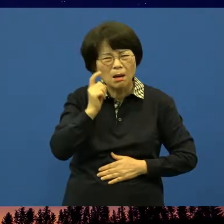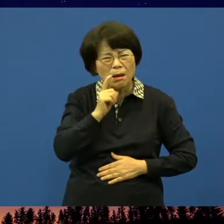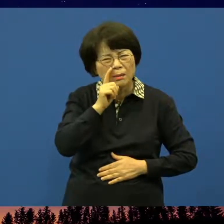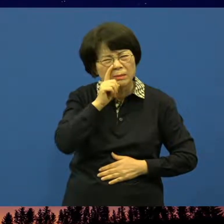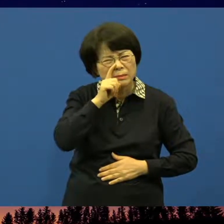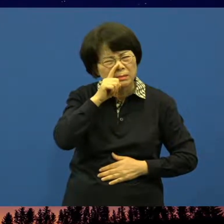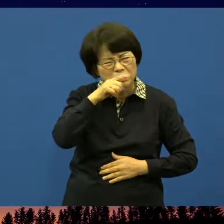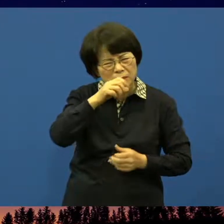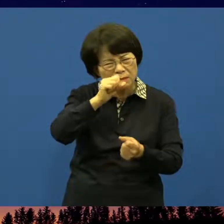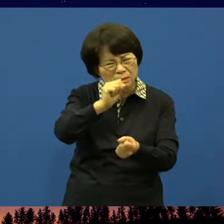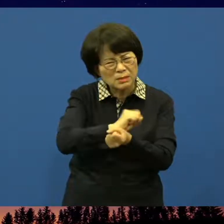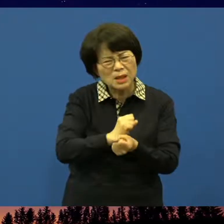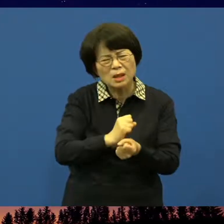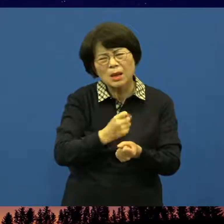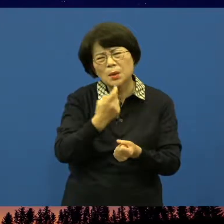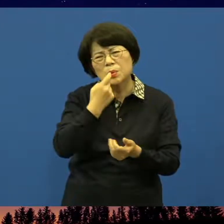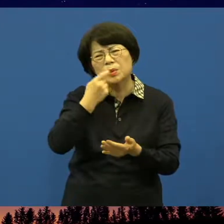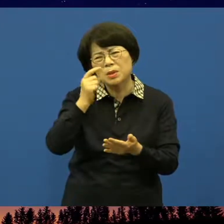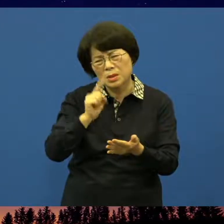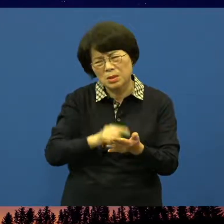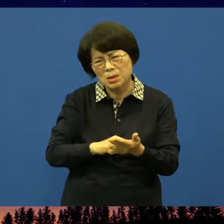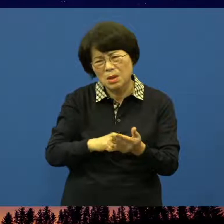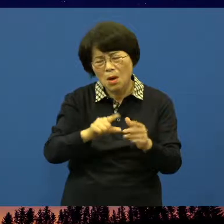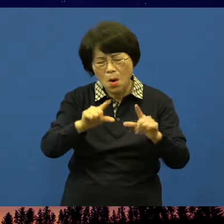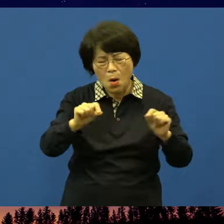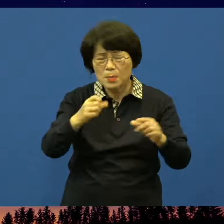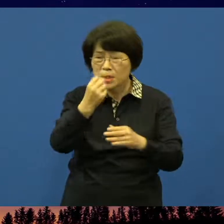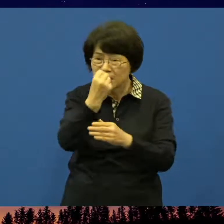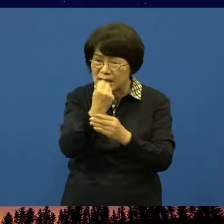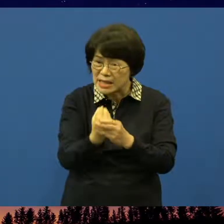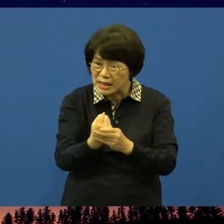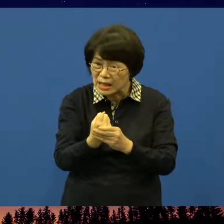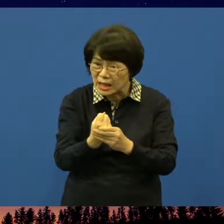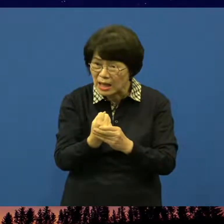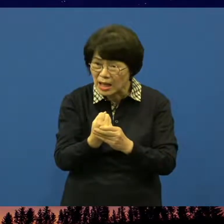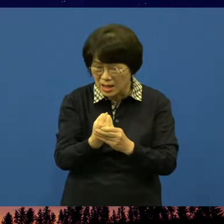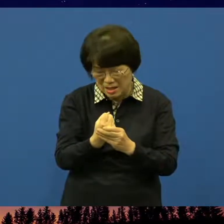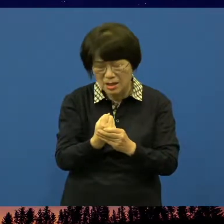쉬워요. 음식이 부패하는 것이 문제가 아니에요. 여러분,